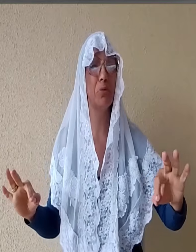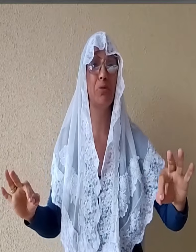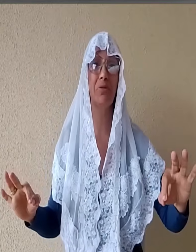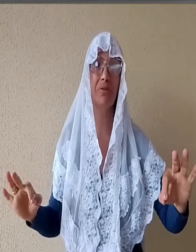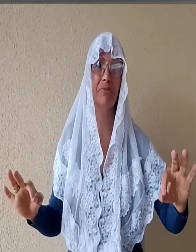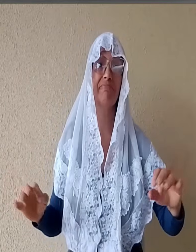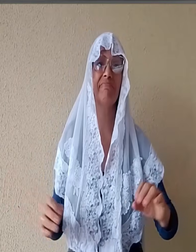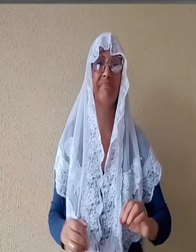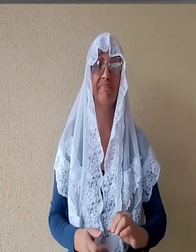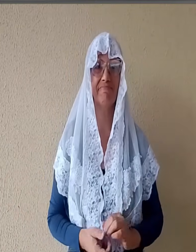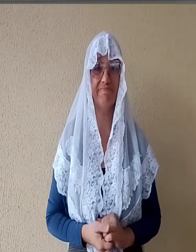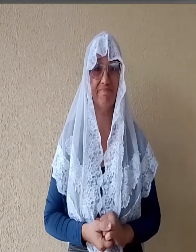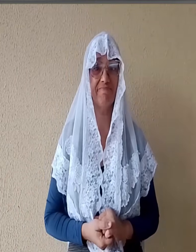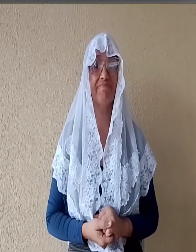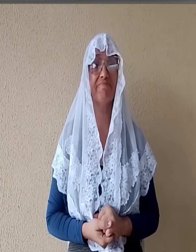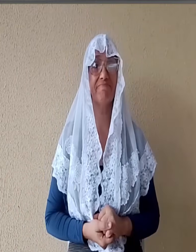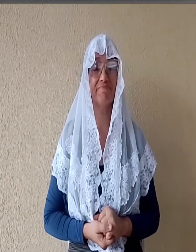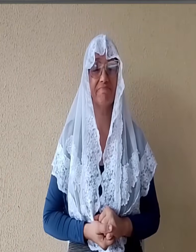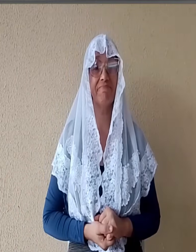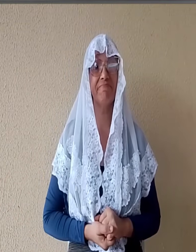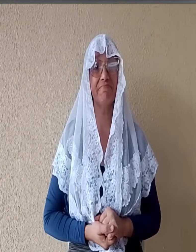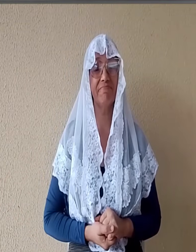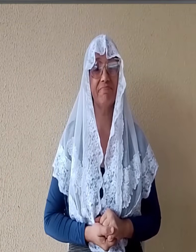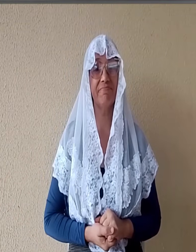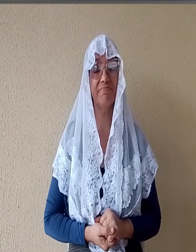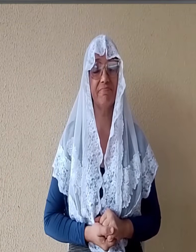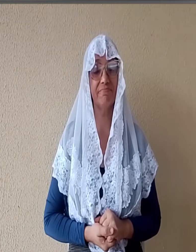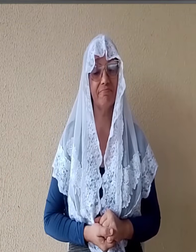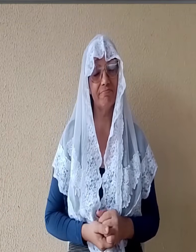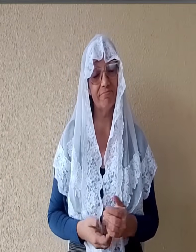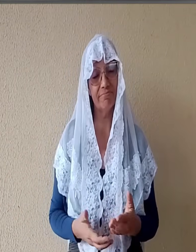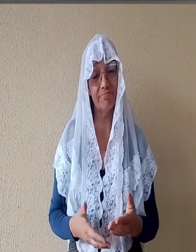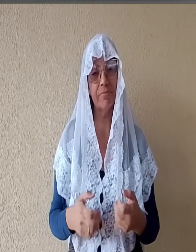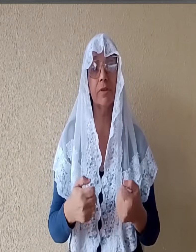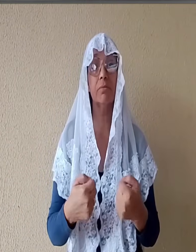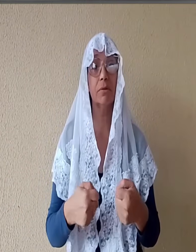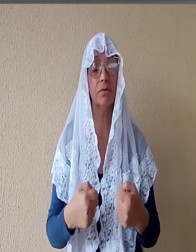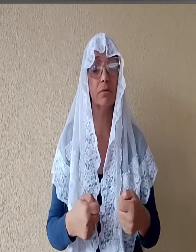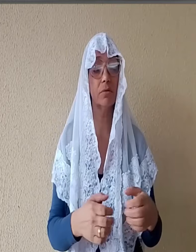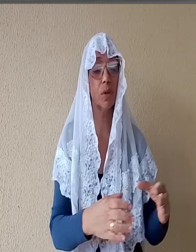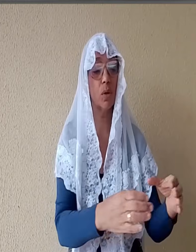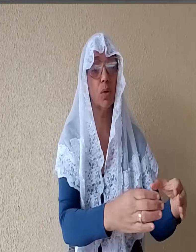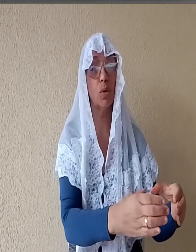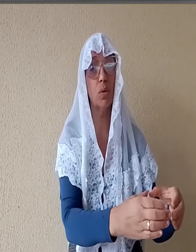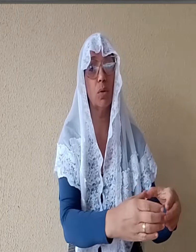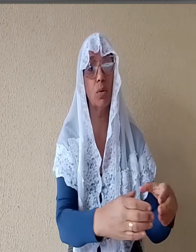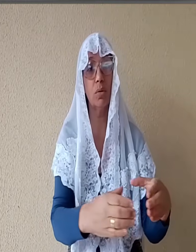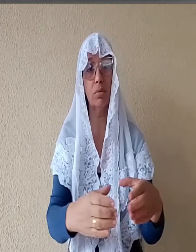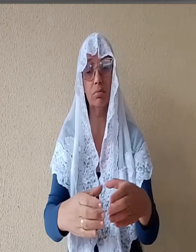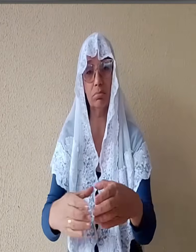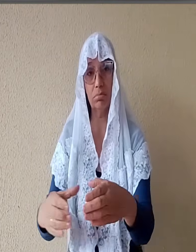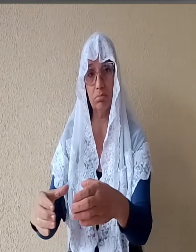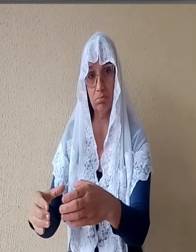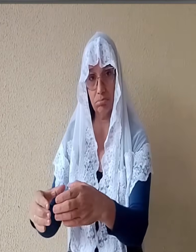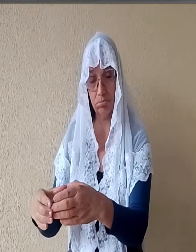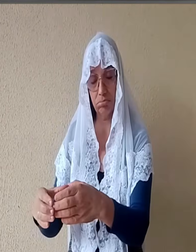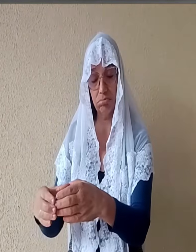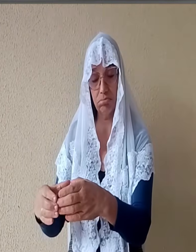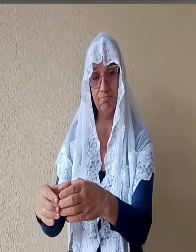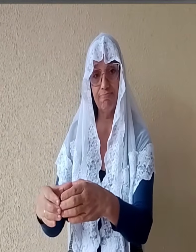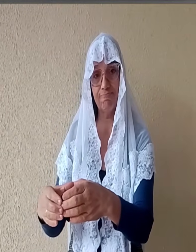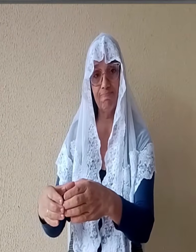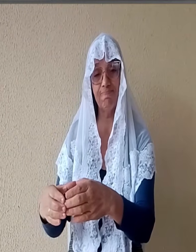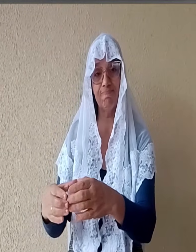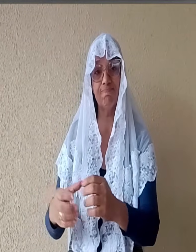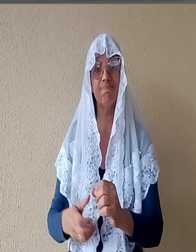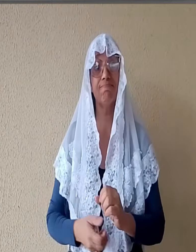irmão, vai ter gente que vai precisar do concerto com o Senhor. E não vai dar tempo do irmão Elton ou um irmão ir